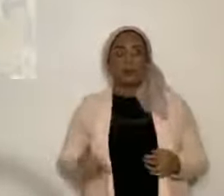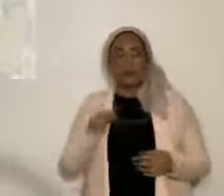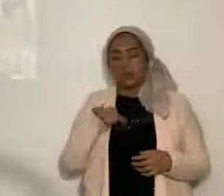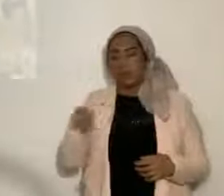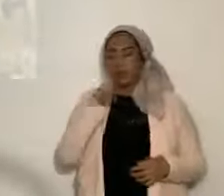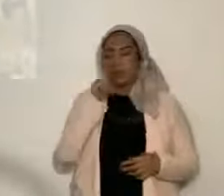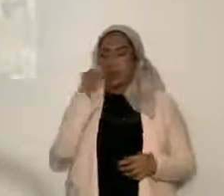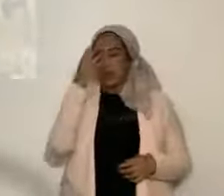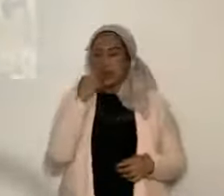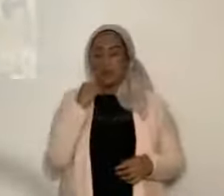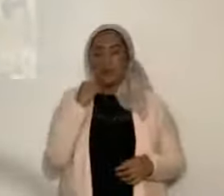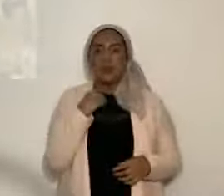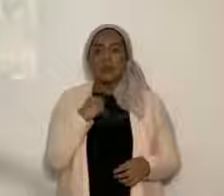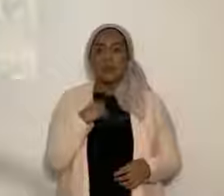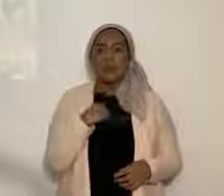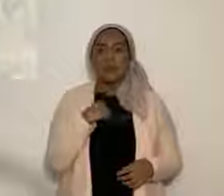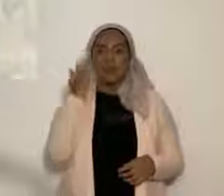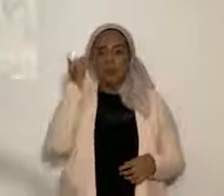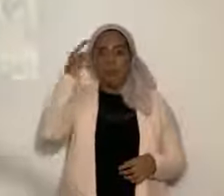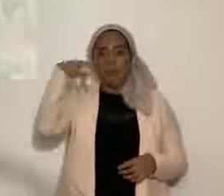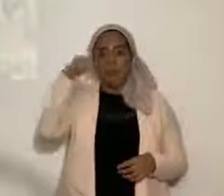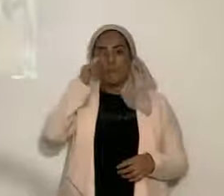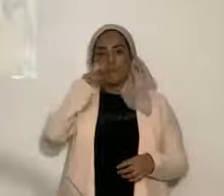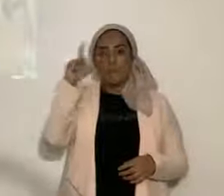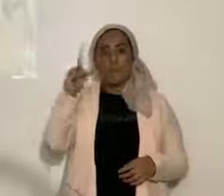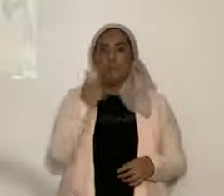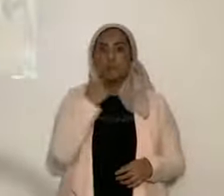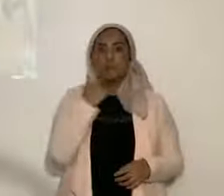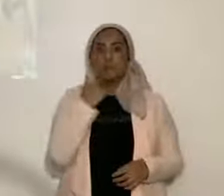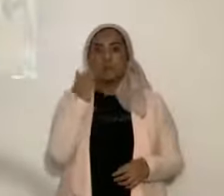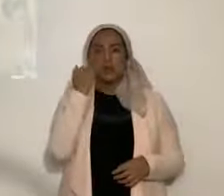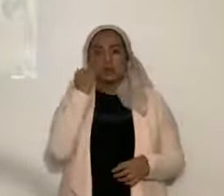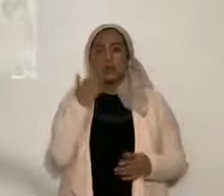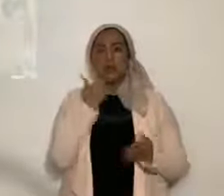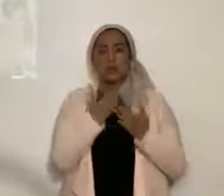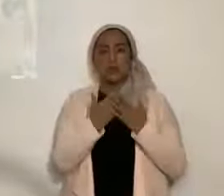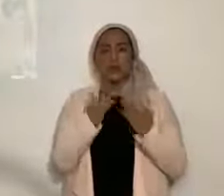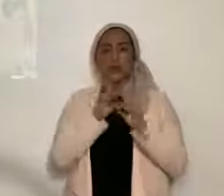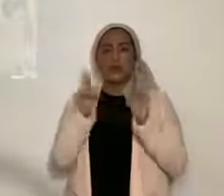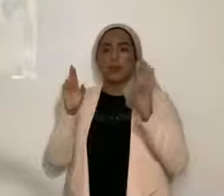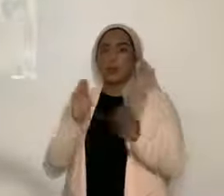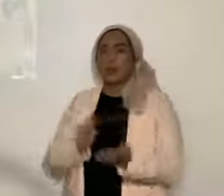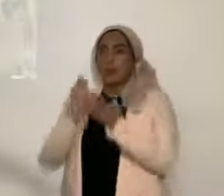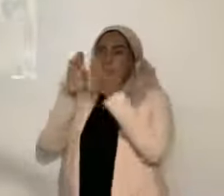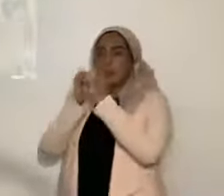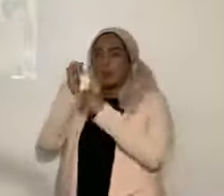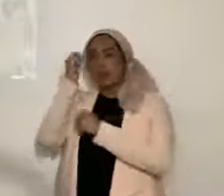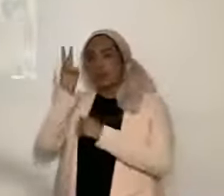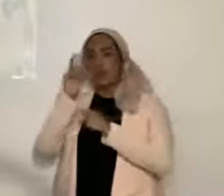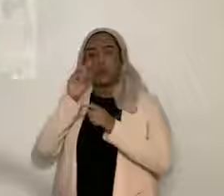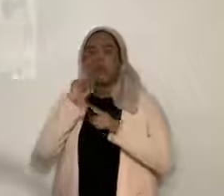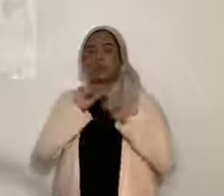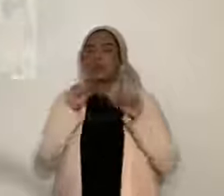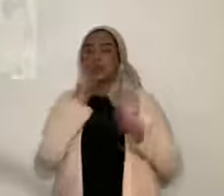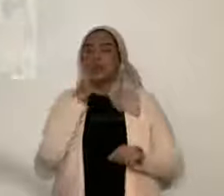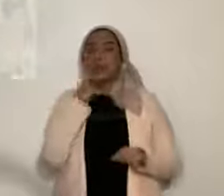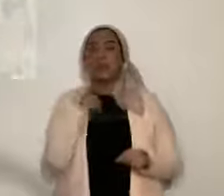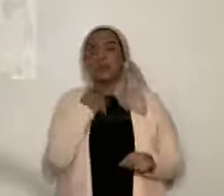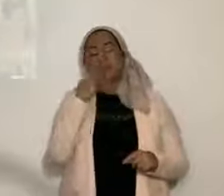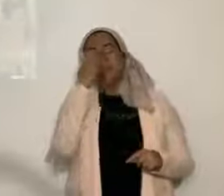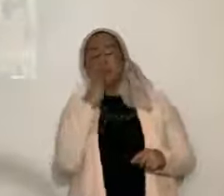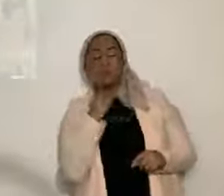dormidos. Por eso ya Rab Shaul, Pablo decía, me conviene estar con Yahshua. No dijo, me voy a dormir. Cuando